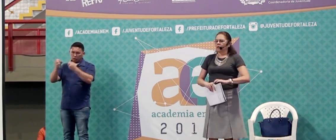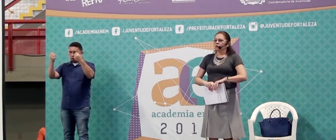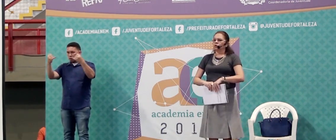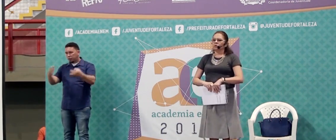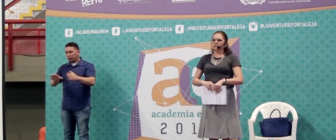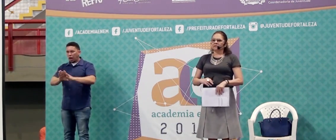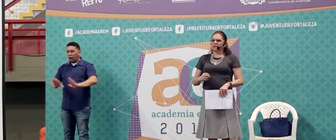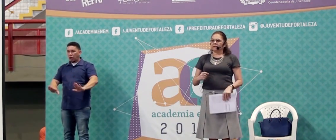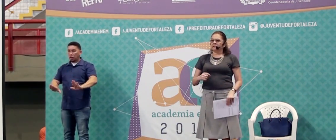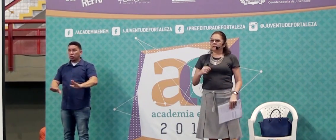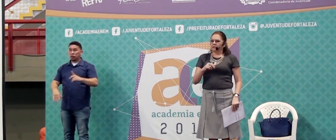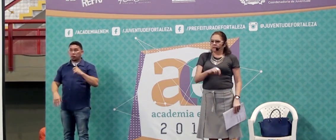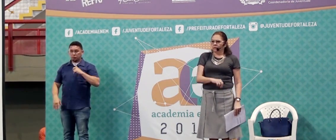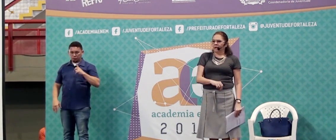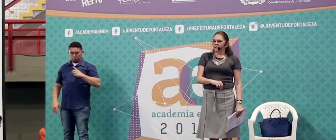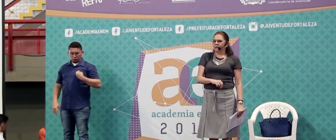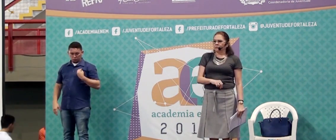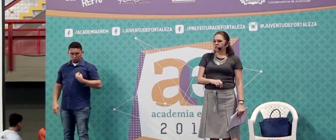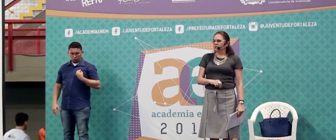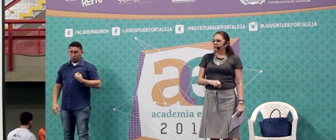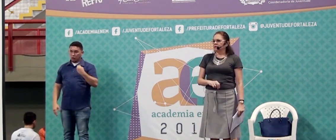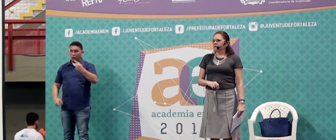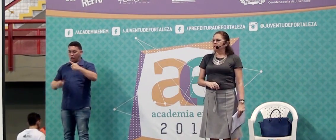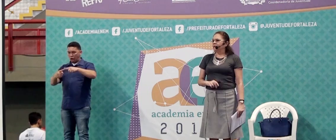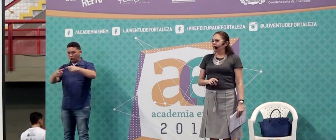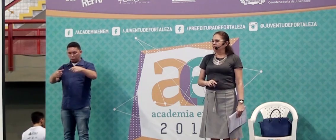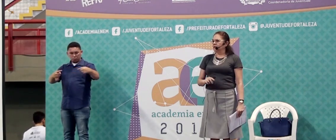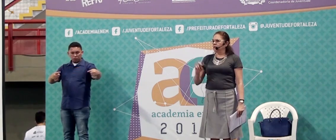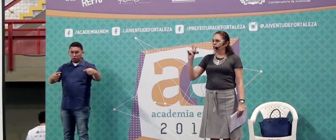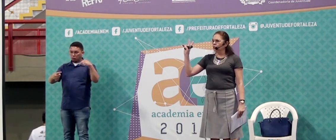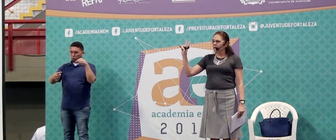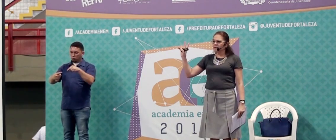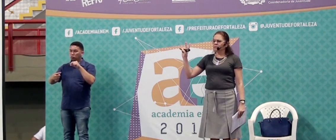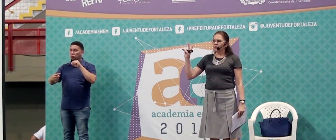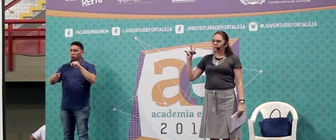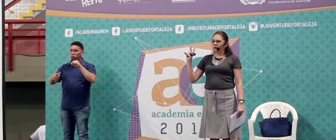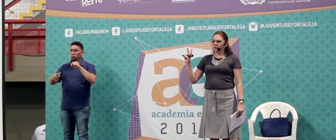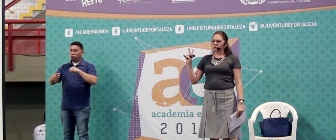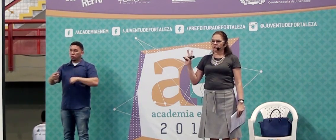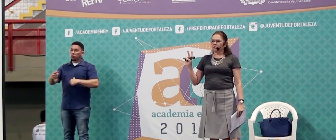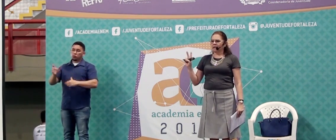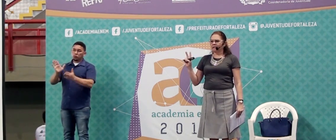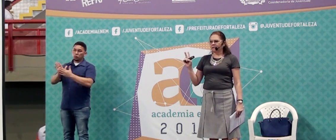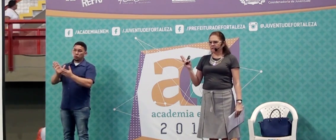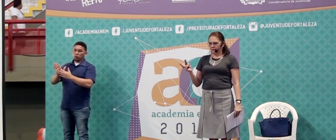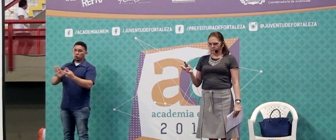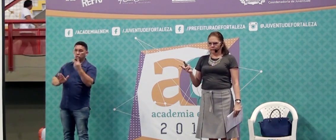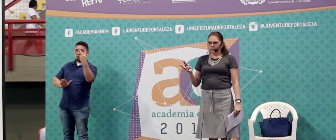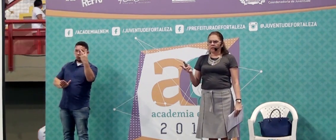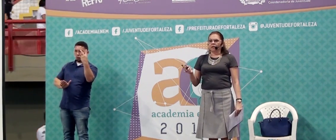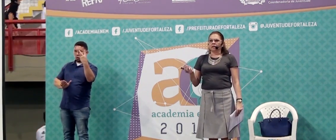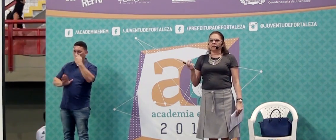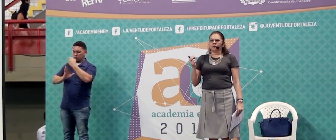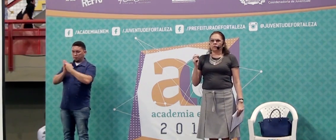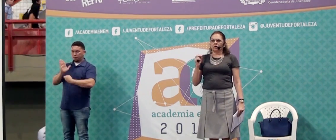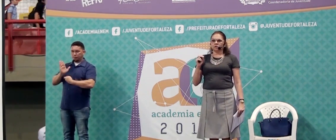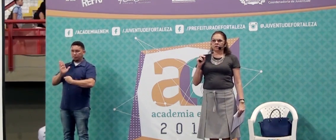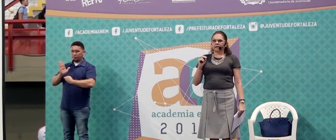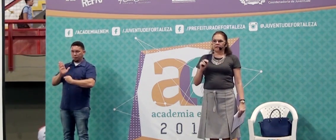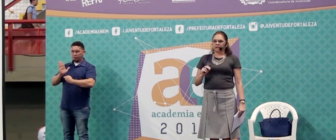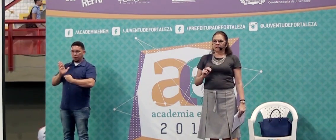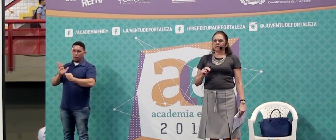Assim, todas as apostilas trazem 2 propostas de redação. Então,